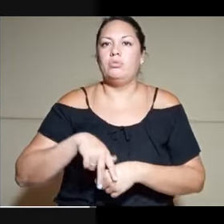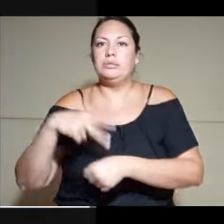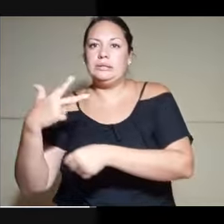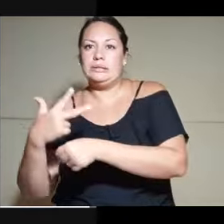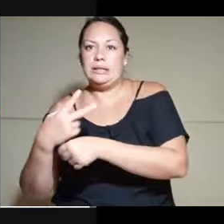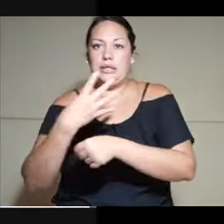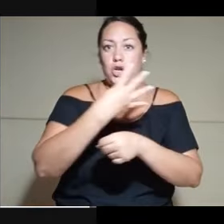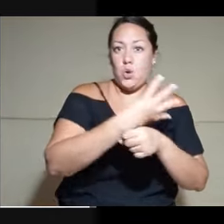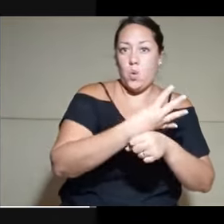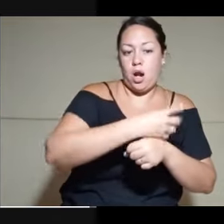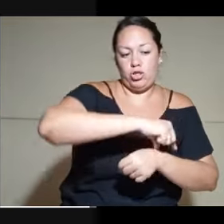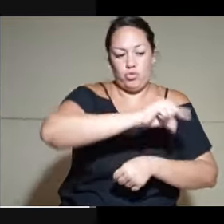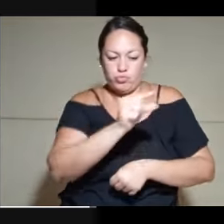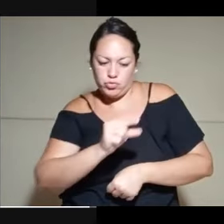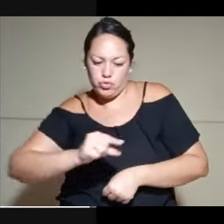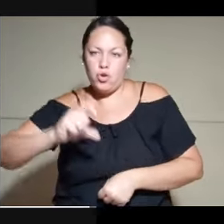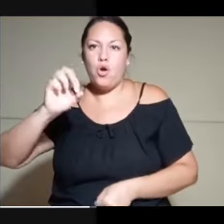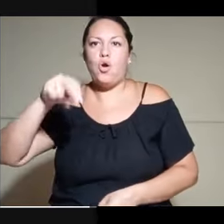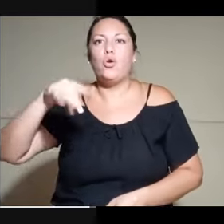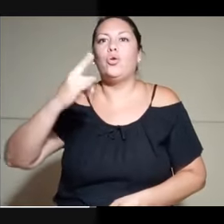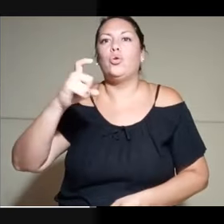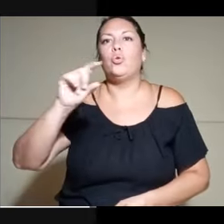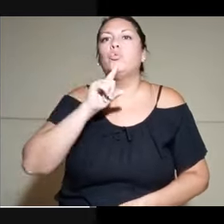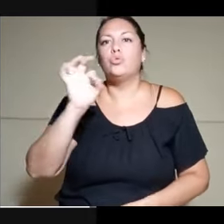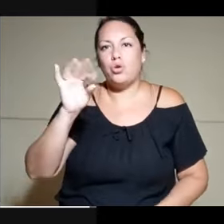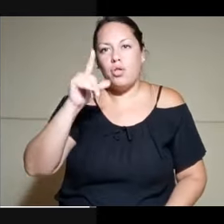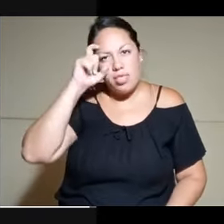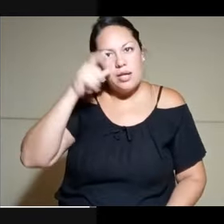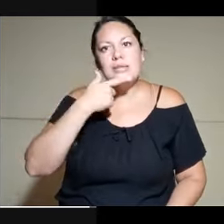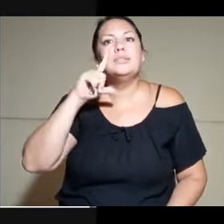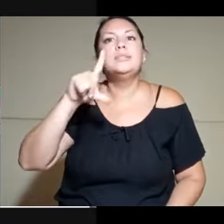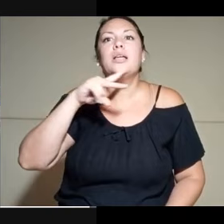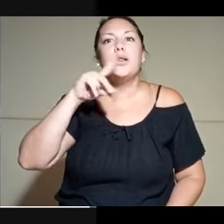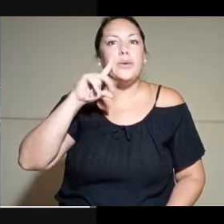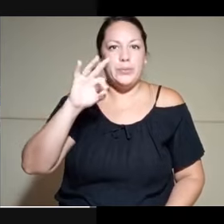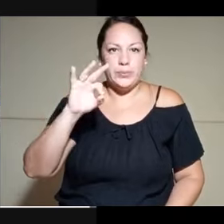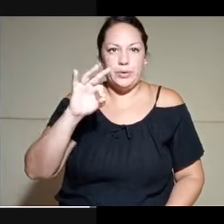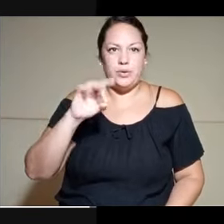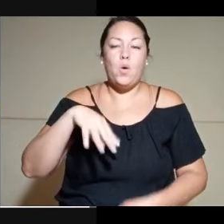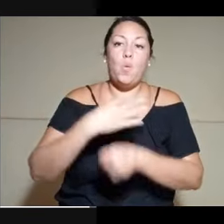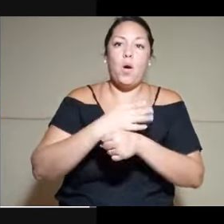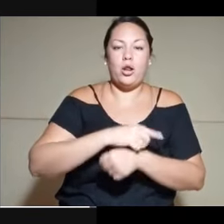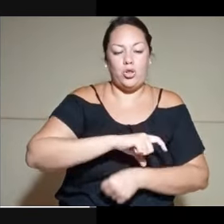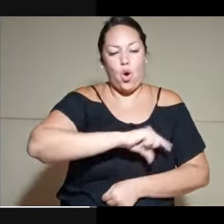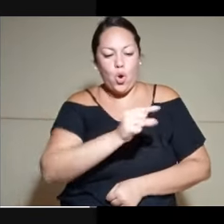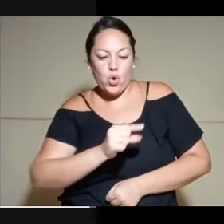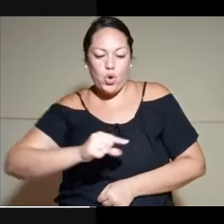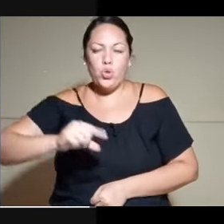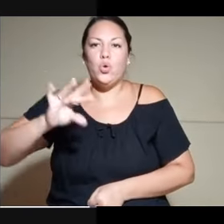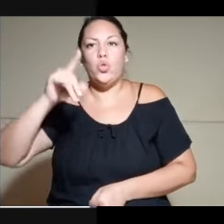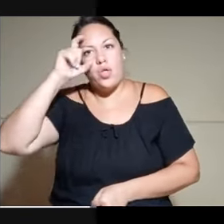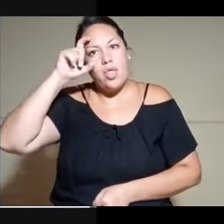canales. ¿Ah? Tercer ventrículo comunica con el cuarto por el acueducto de Silvio. Del cuarto